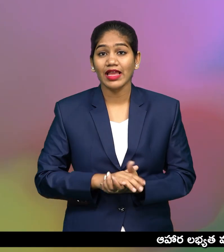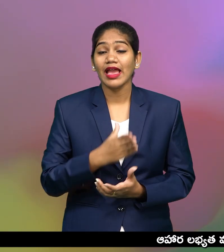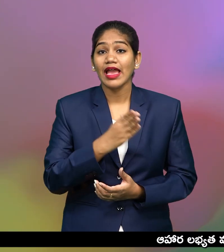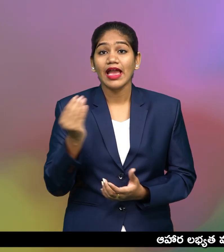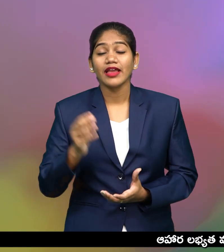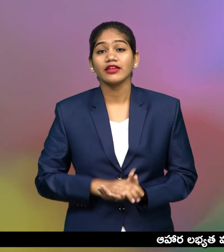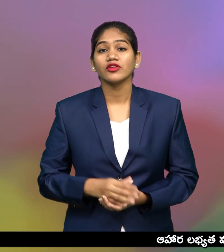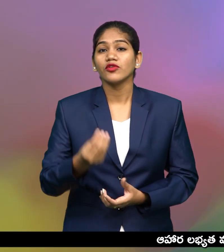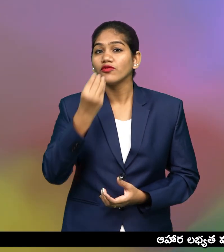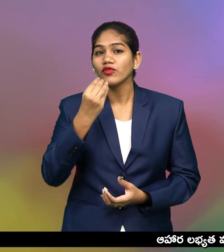దేశంలోని వ్యక్తులకు